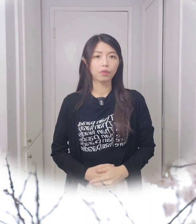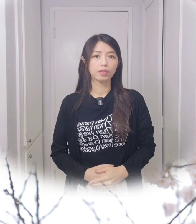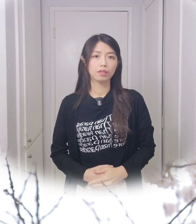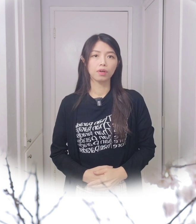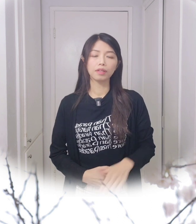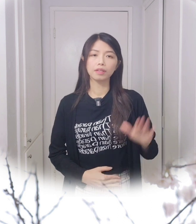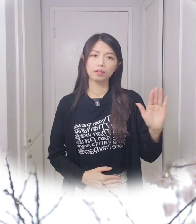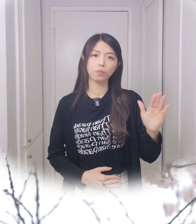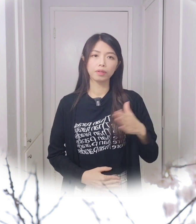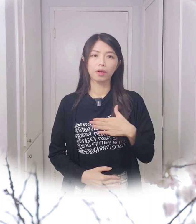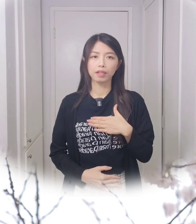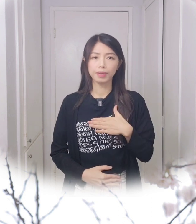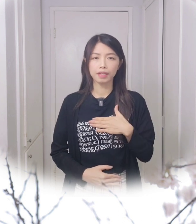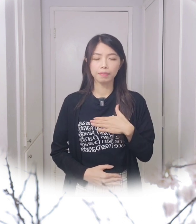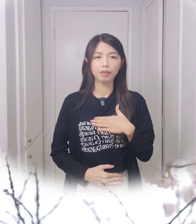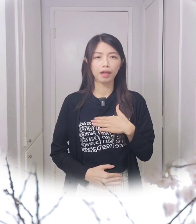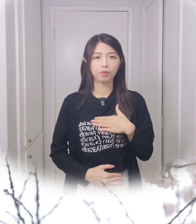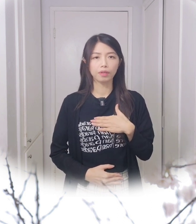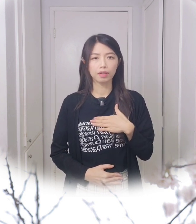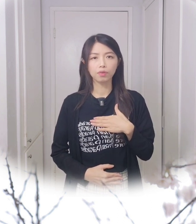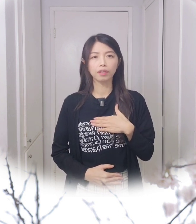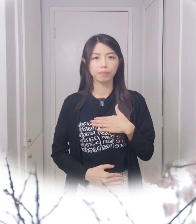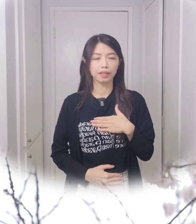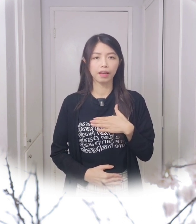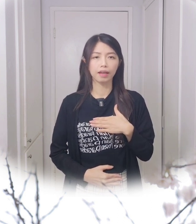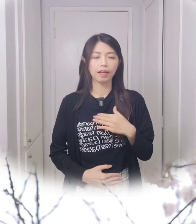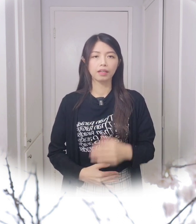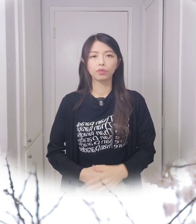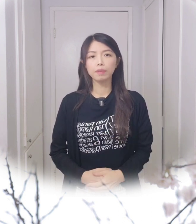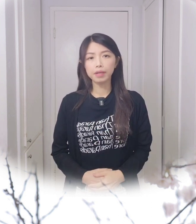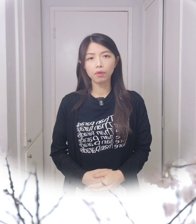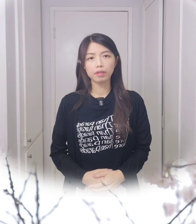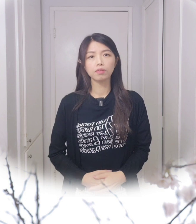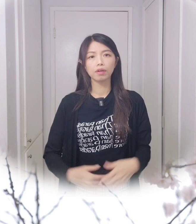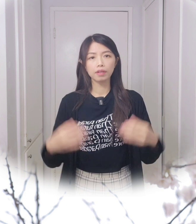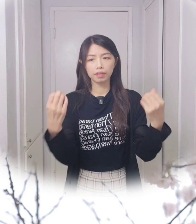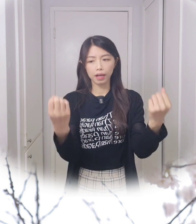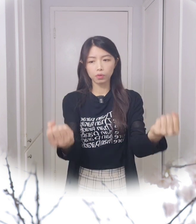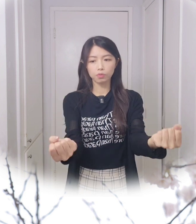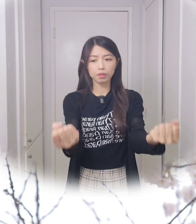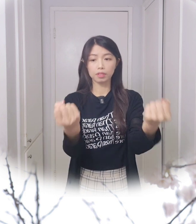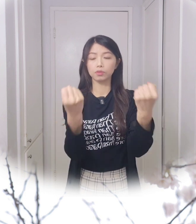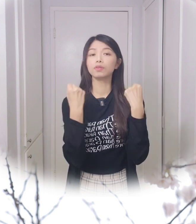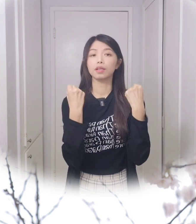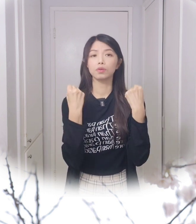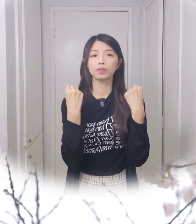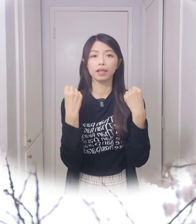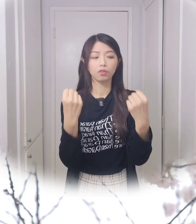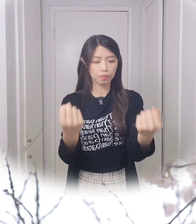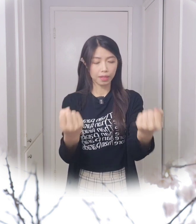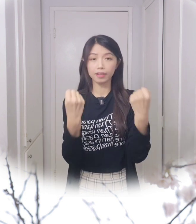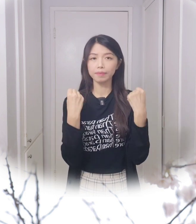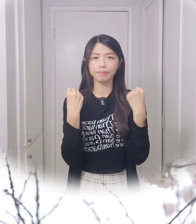일단 나라고 한테의 수어는 손 펴서 가슴에 대시면 나라고 한테의 수어가 됩니다. 그리고 힘이라고 한테의 수어는 양손을 주먹 쥐시고 내